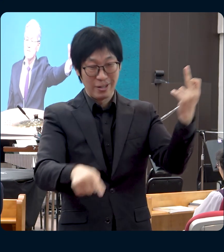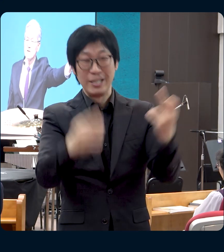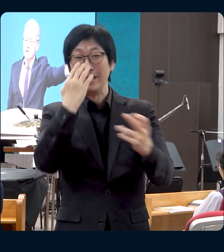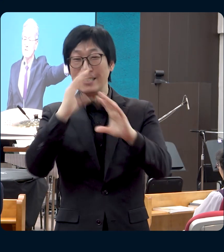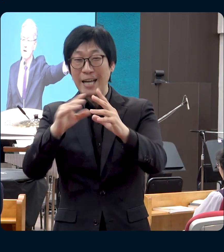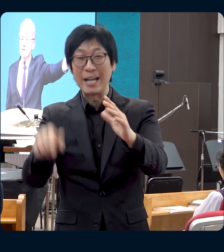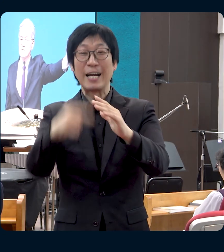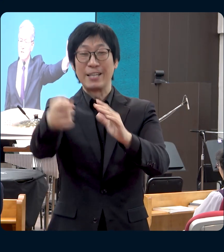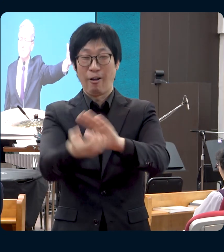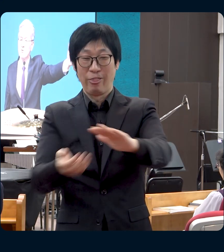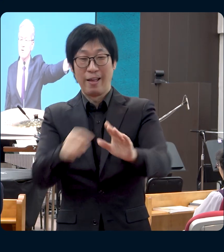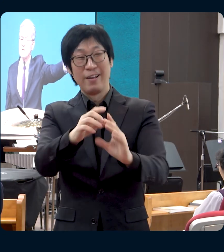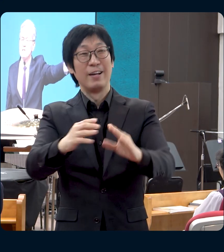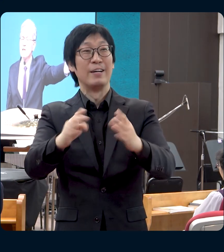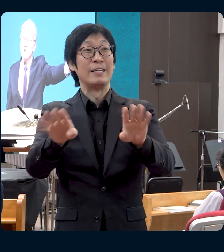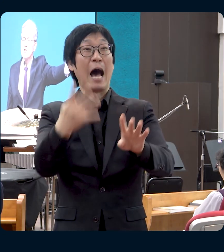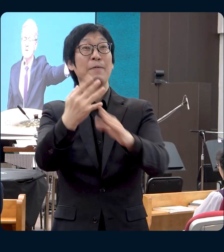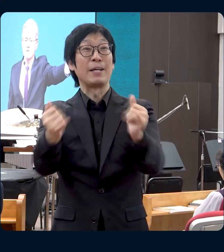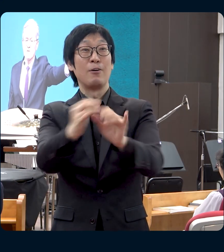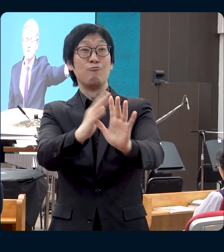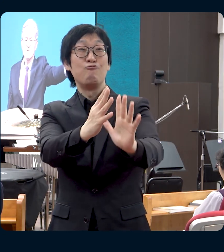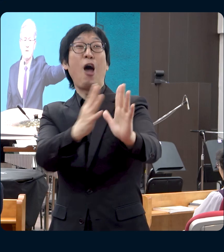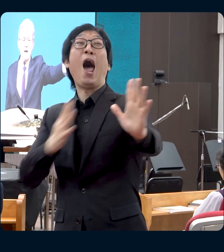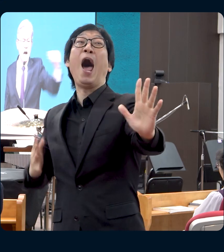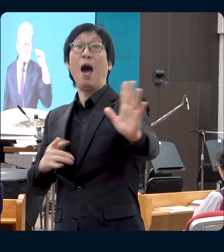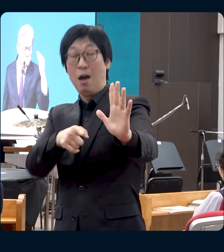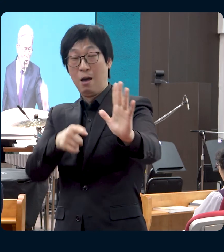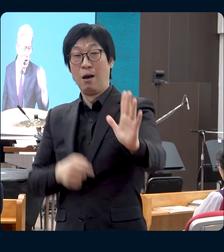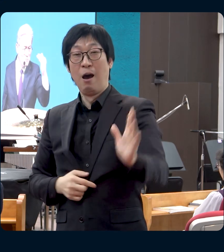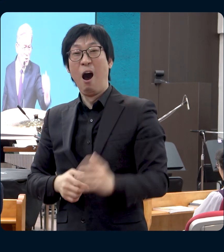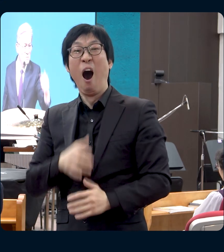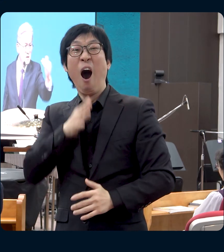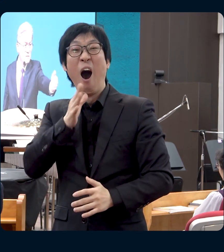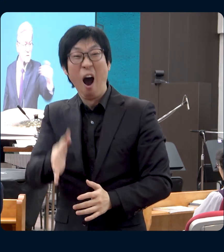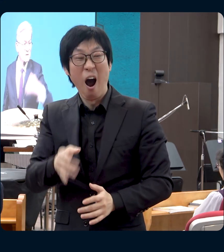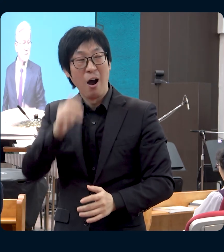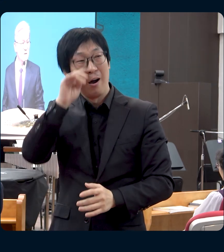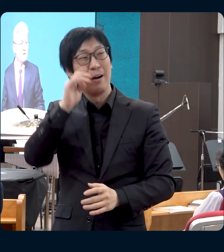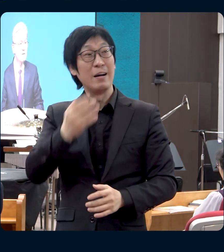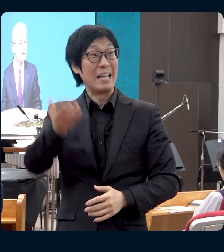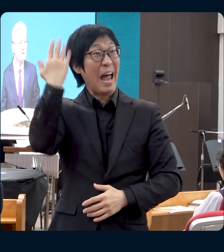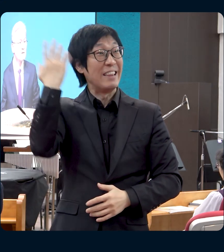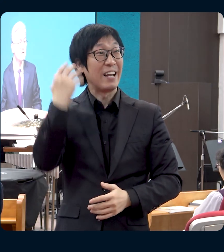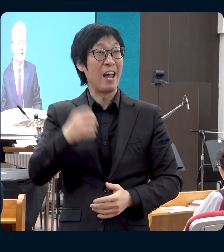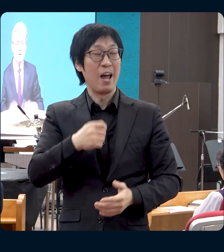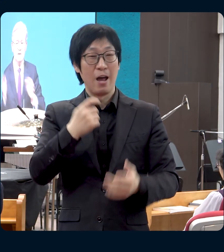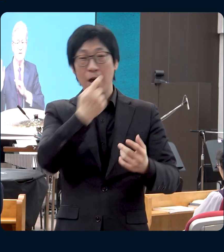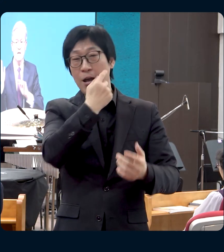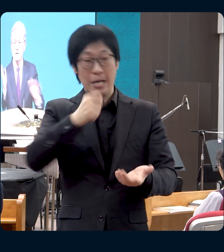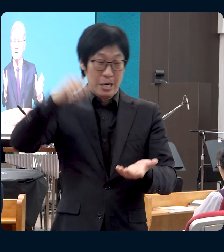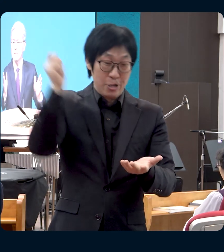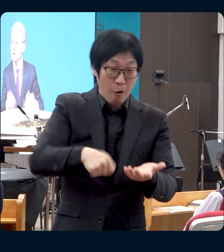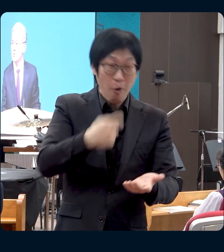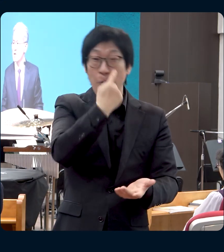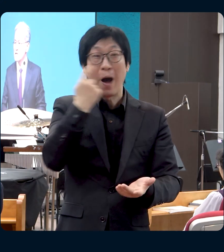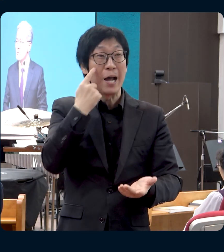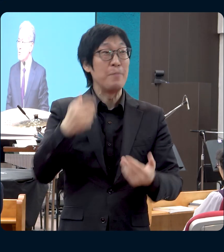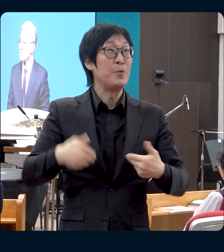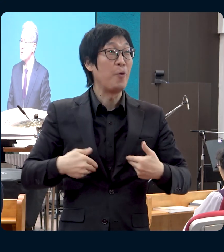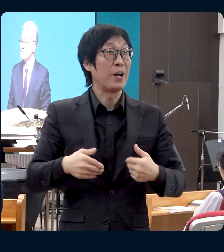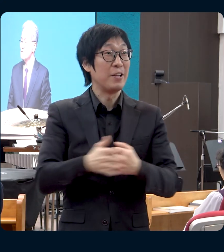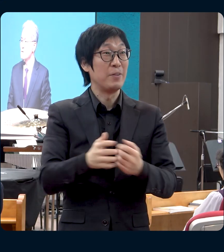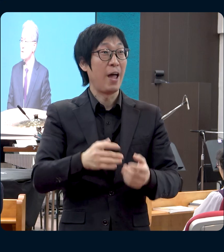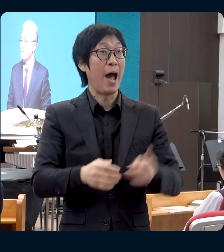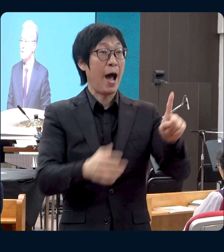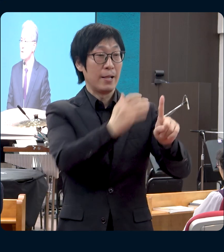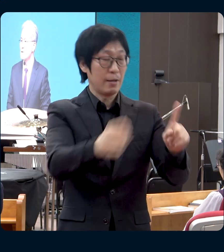여러분, 이스라엘은 지금도 그렇지만 그때는 더 심했어요. 한 명 한 명 검색합니다. 절대 그냥 빨리 통과시키는 법이